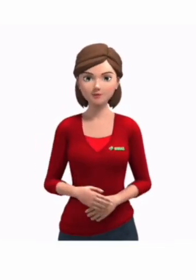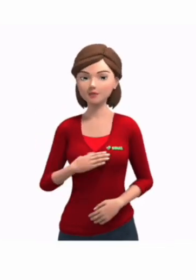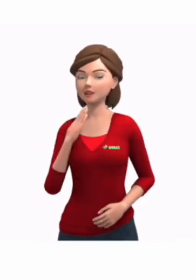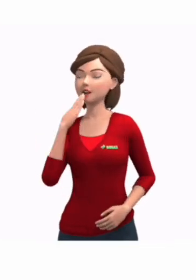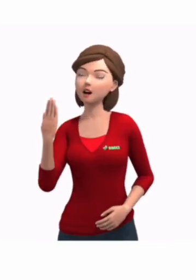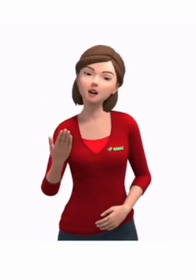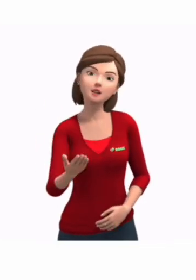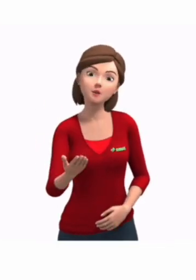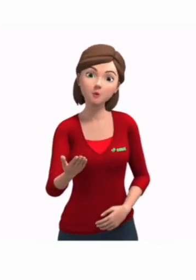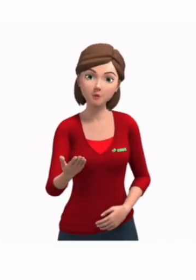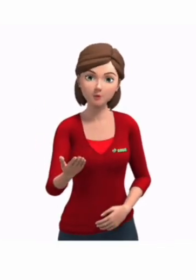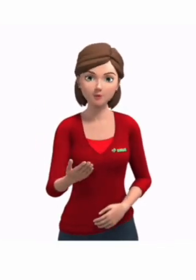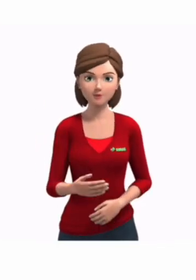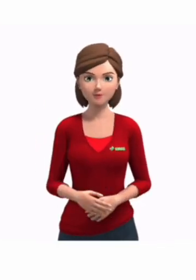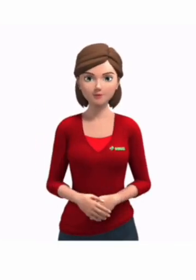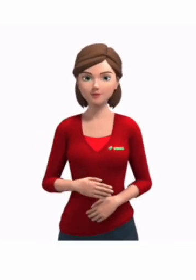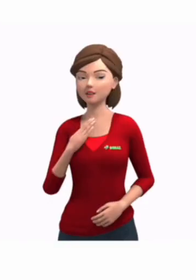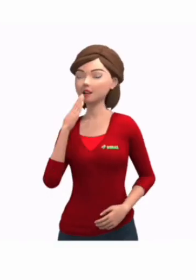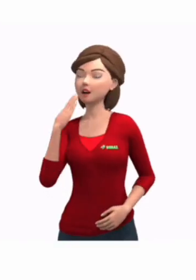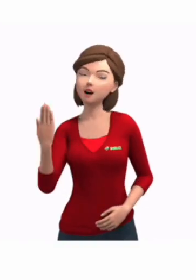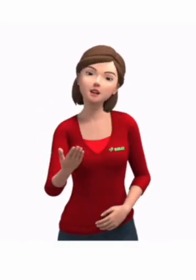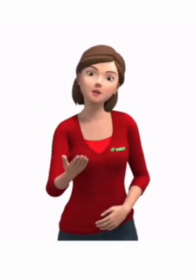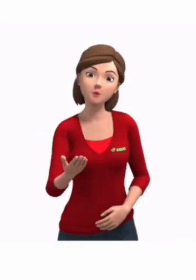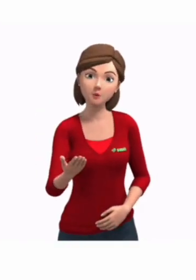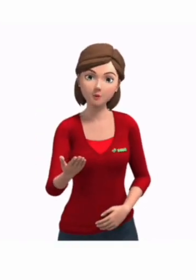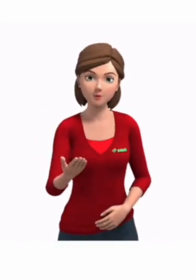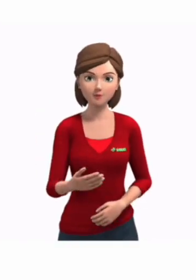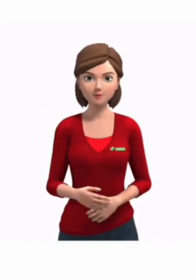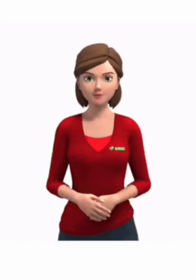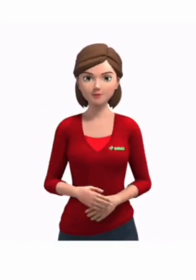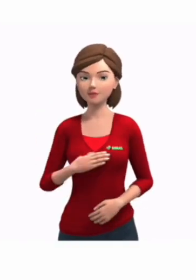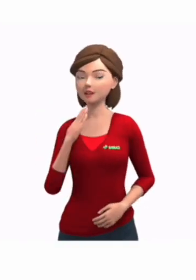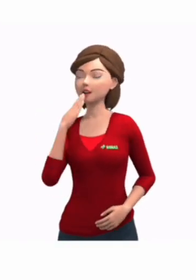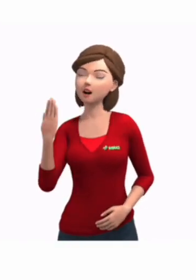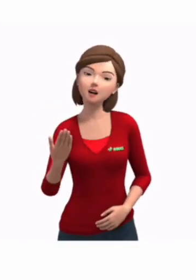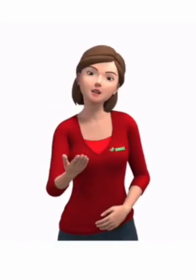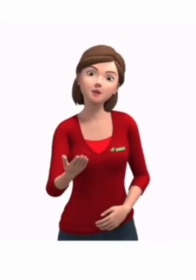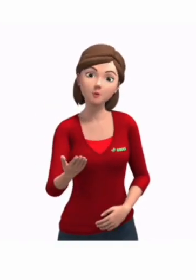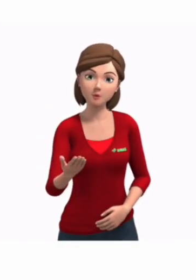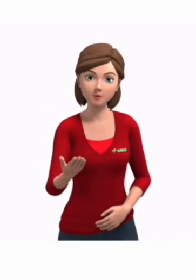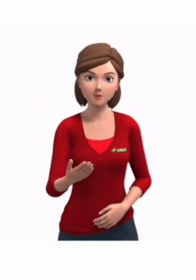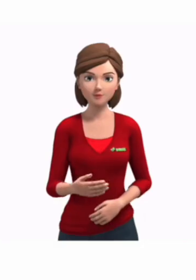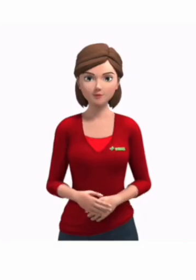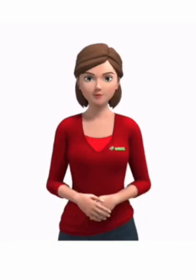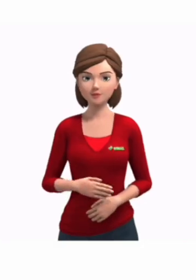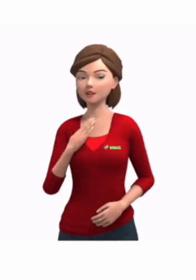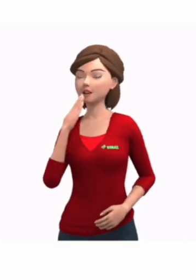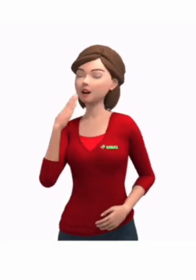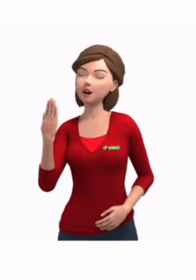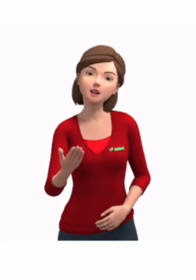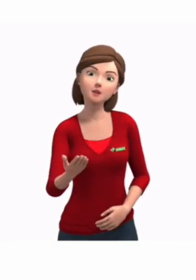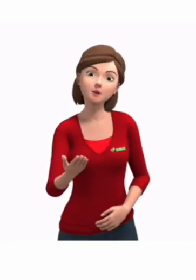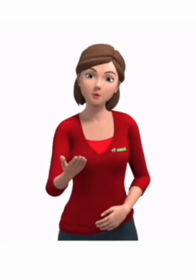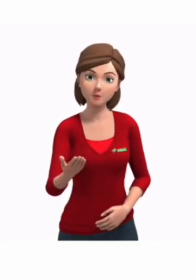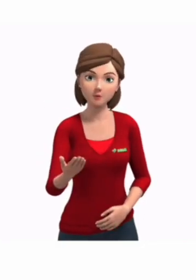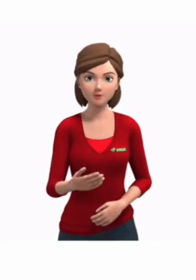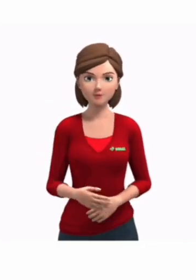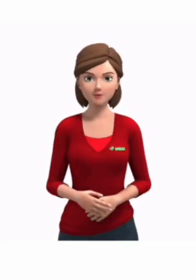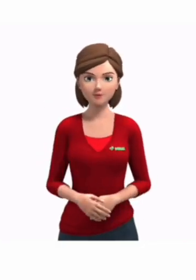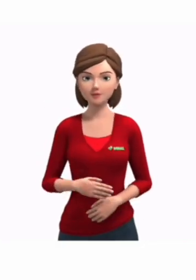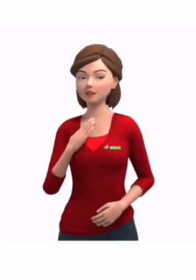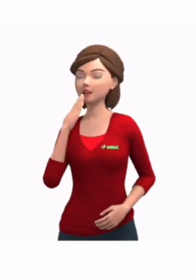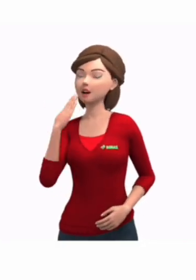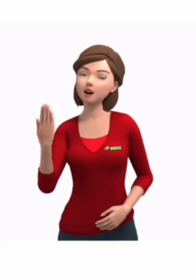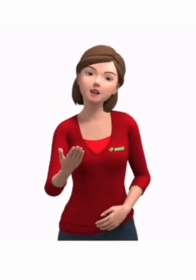c'est maladroit parce qu'on essaie de les réintégrer dans quelque chose où à la base ils ne sont pas dedans. Ouais, et c'est pour ça que